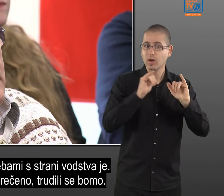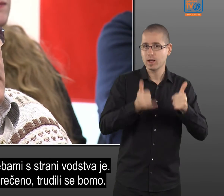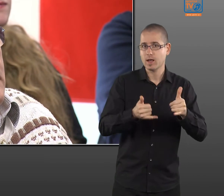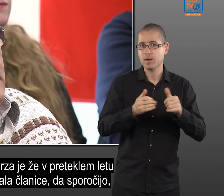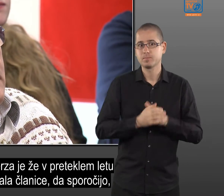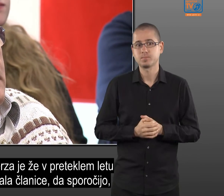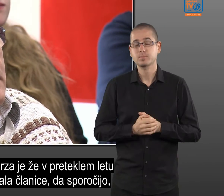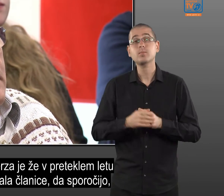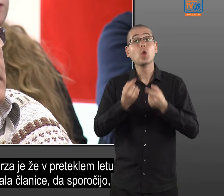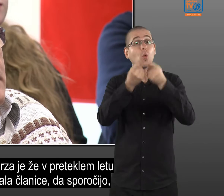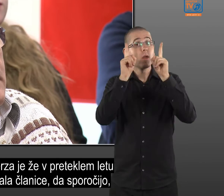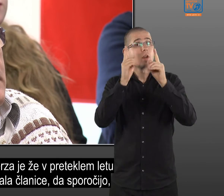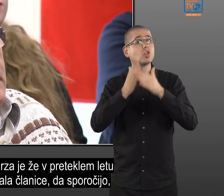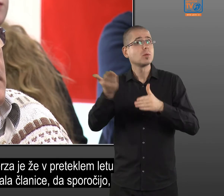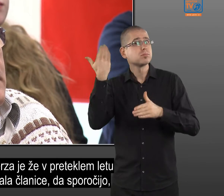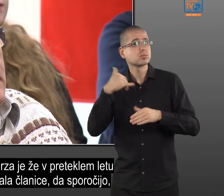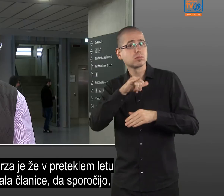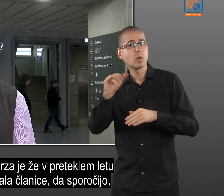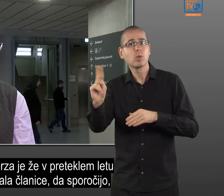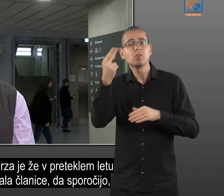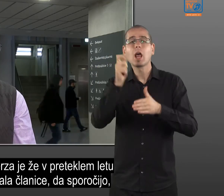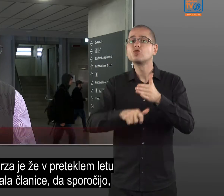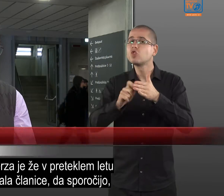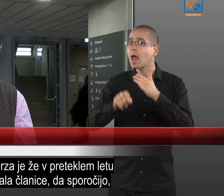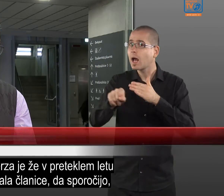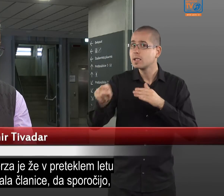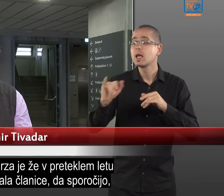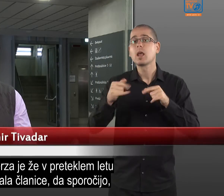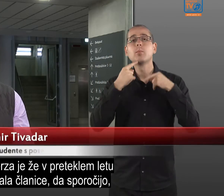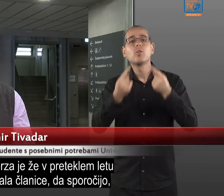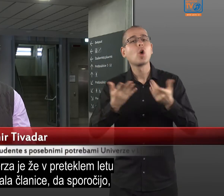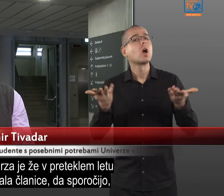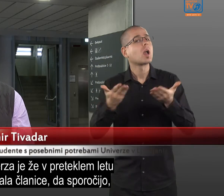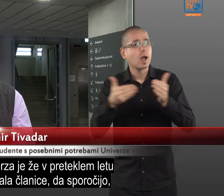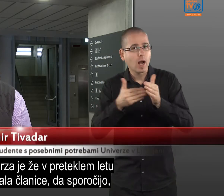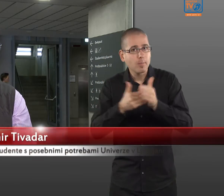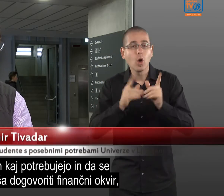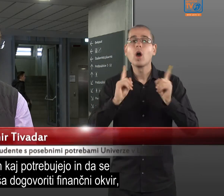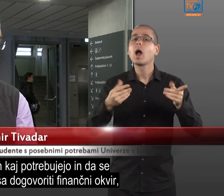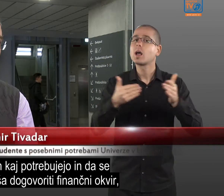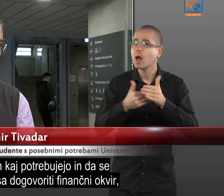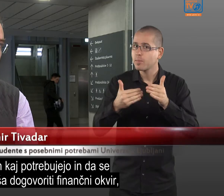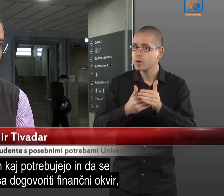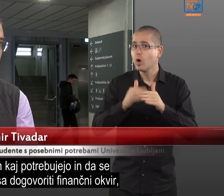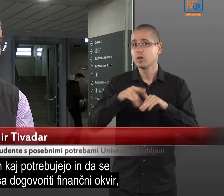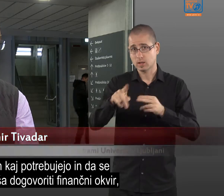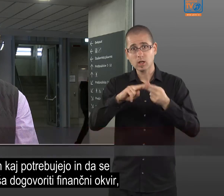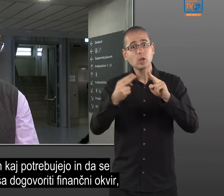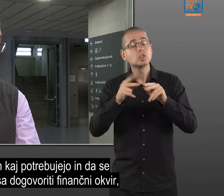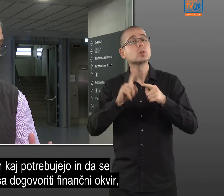Univerza je že v preteklem letu pozvala članice, da povejo, kje rabijo kaj rabijo in da na ta način se potem